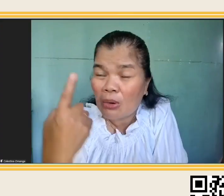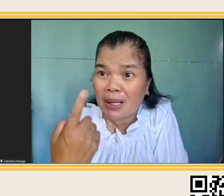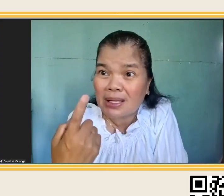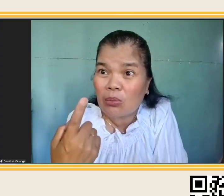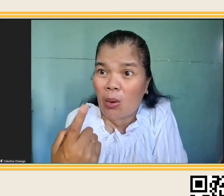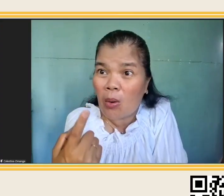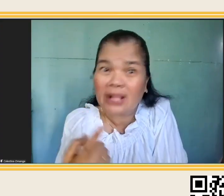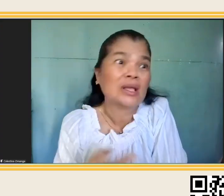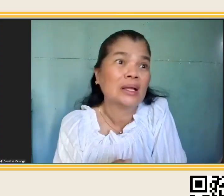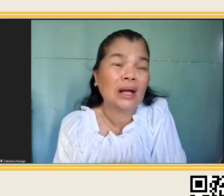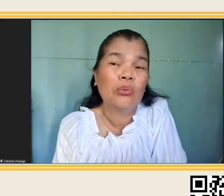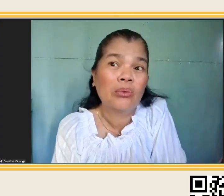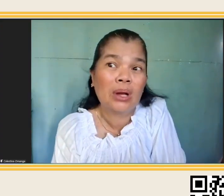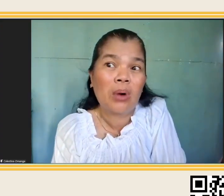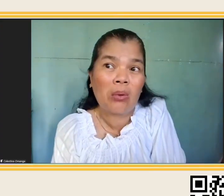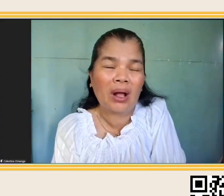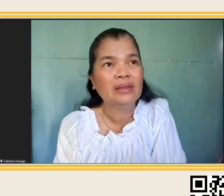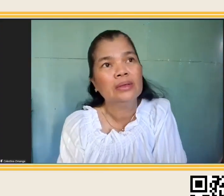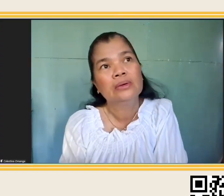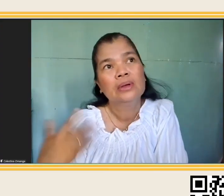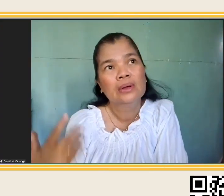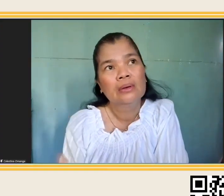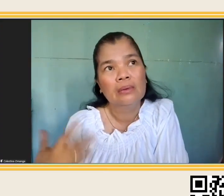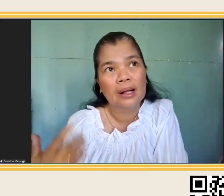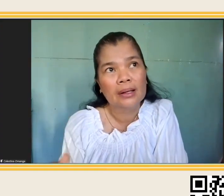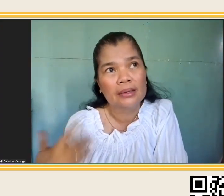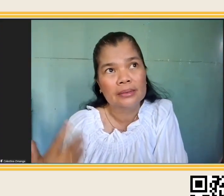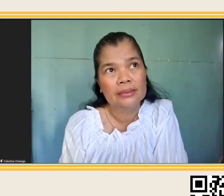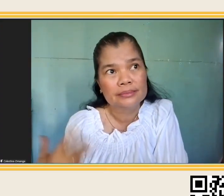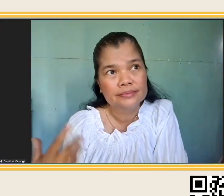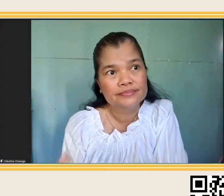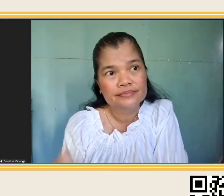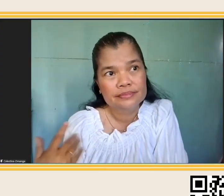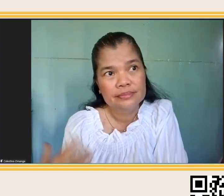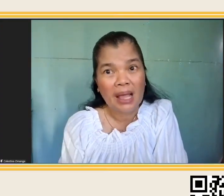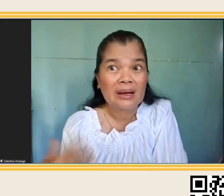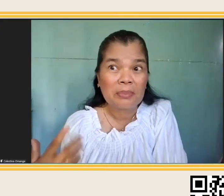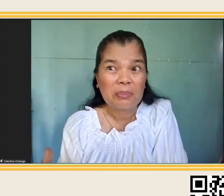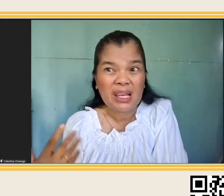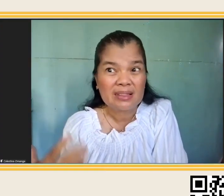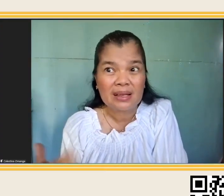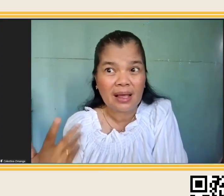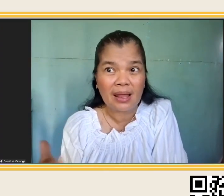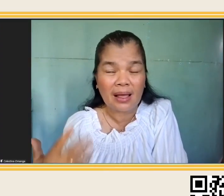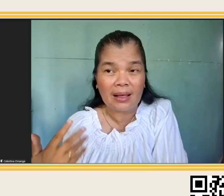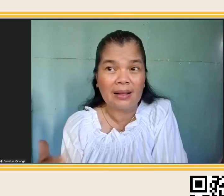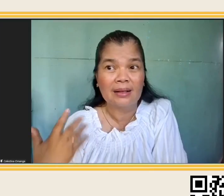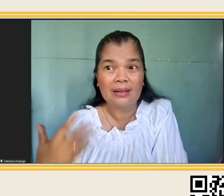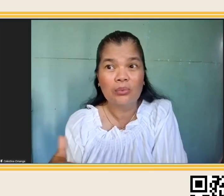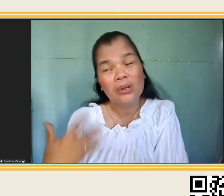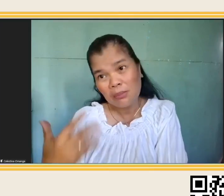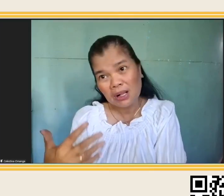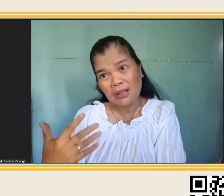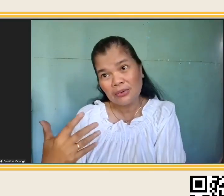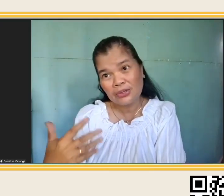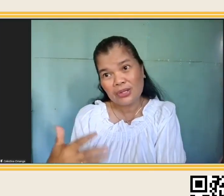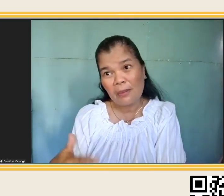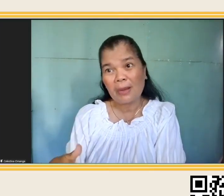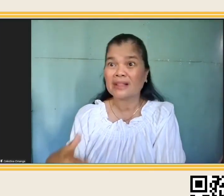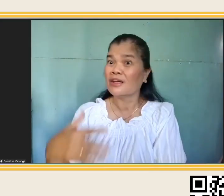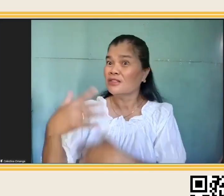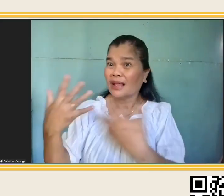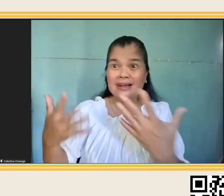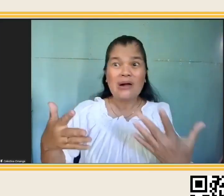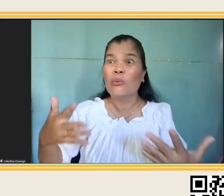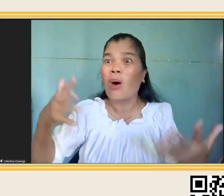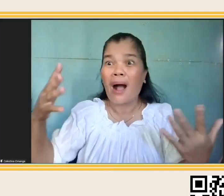ang mukha mo, pag nagwawaw ka, talagang wow na wow ka. Hindi yung wow. Parang napipilitan ka lang. Huwag naman ganun.